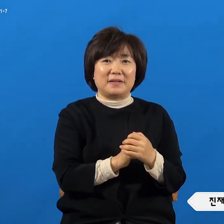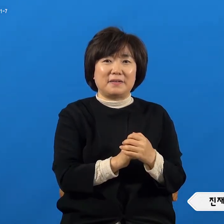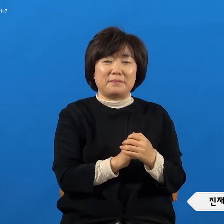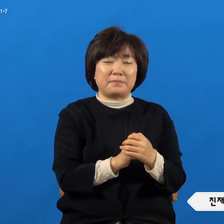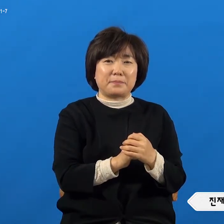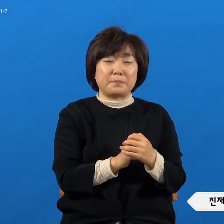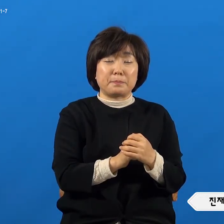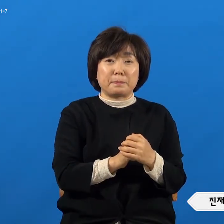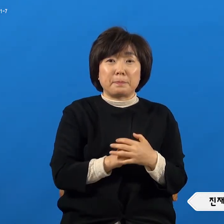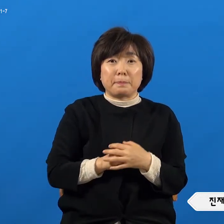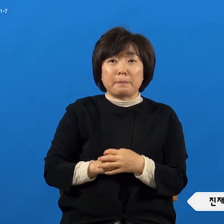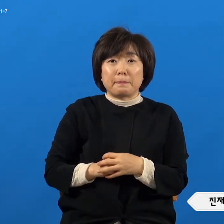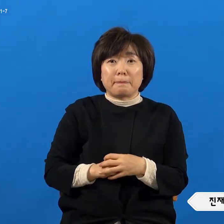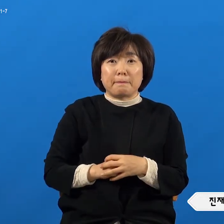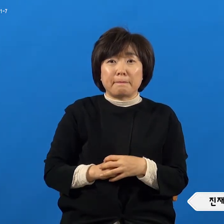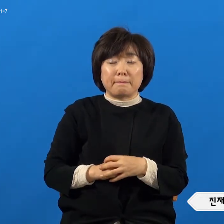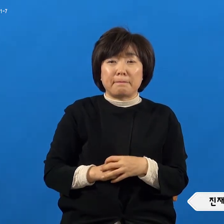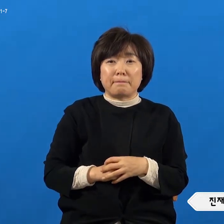그가